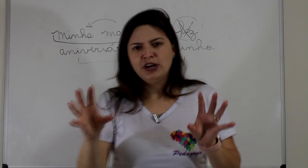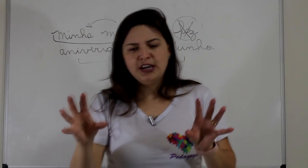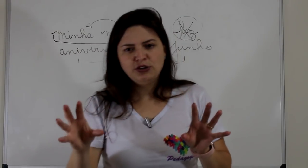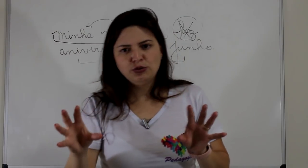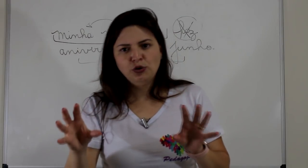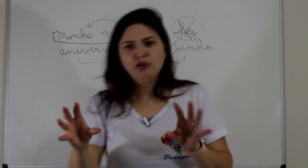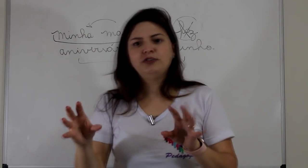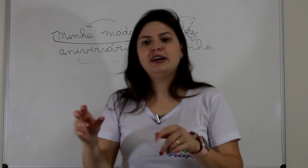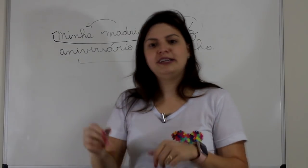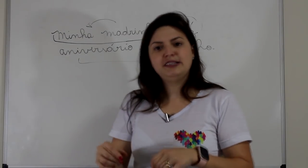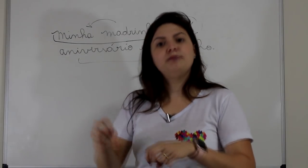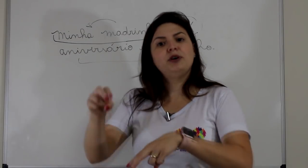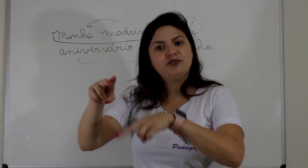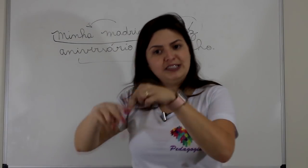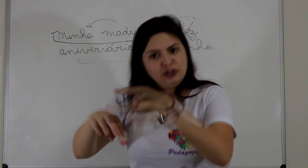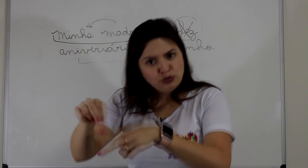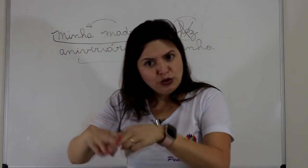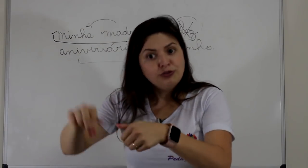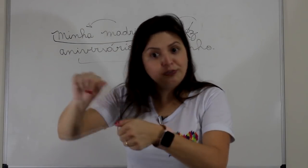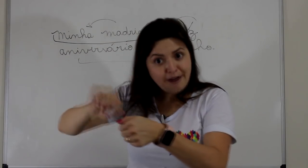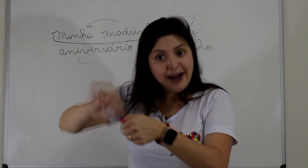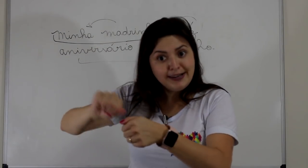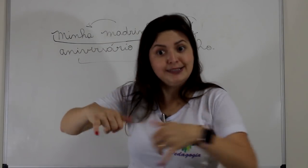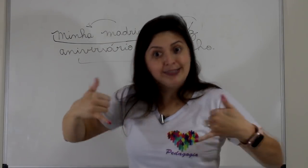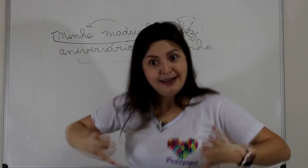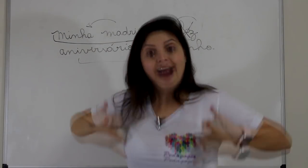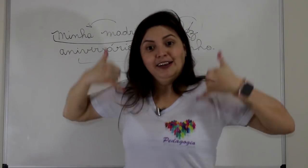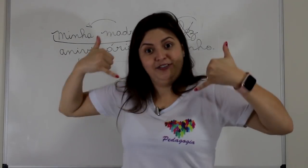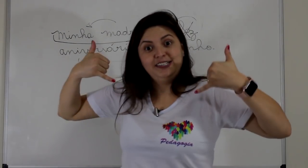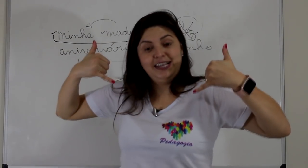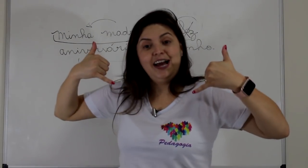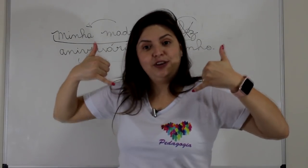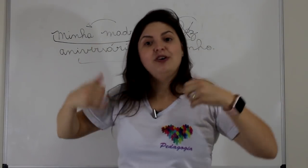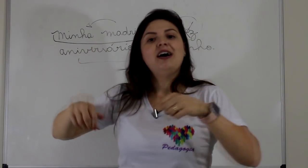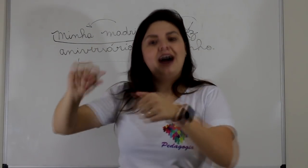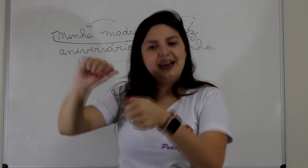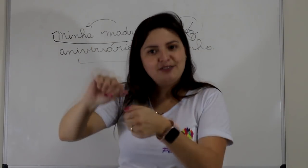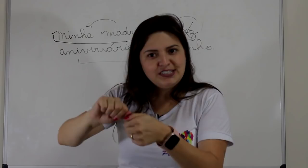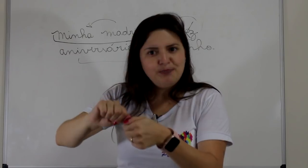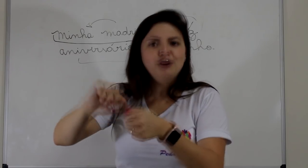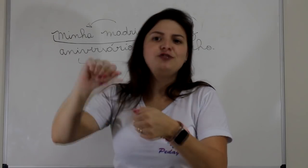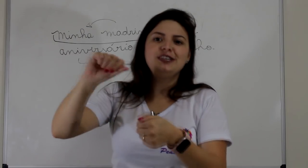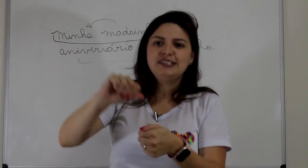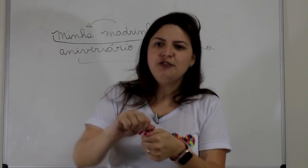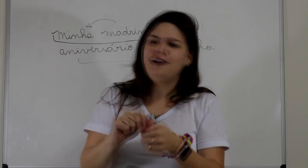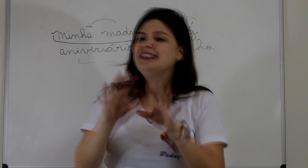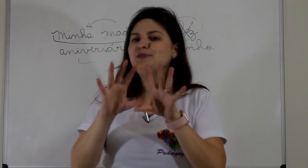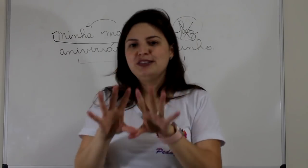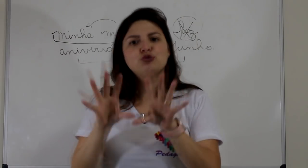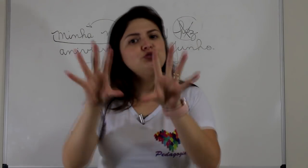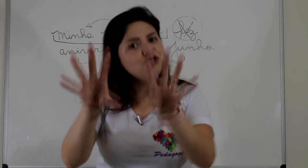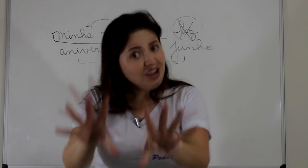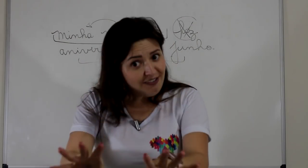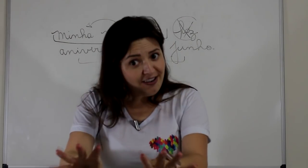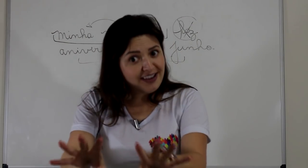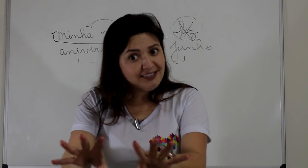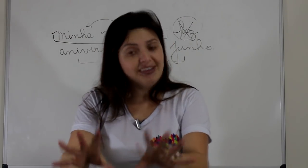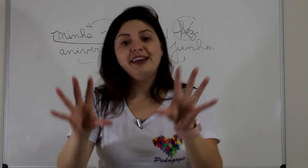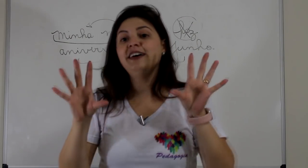em dúvida, aí você pode fazer junho, faz, aniversário. Aí você pode fazer o faz, mas o surdo já vai